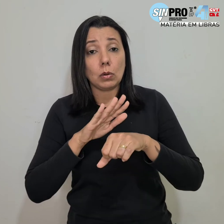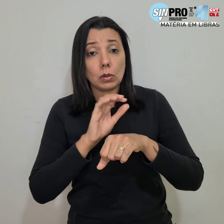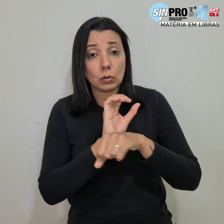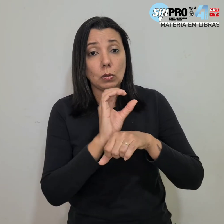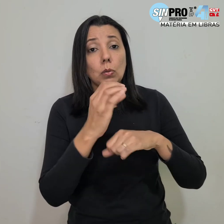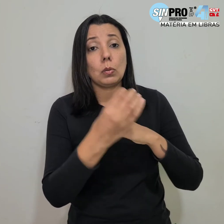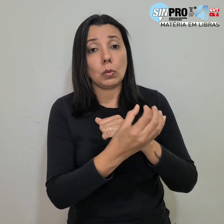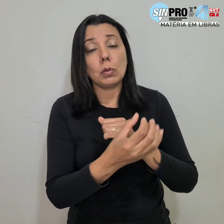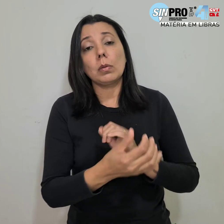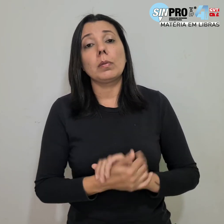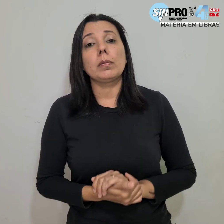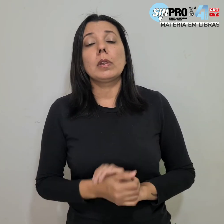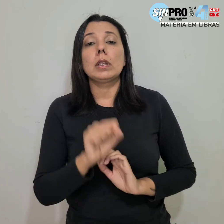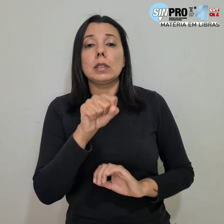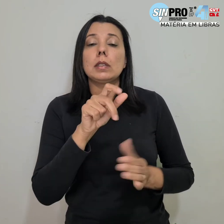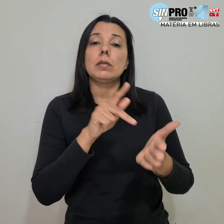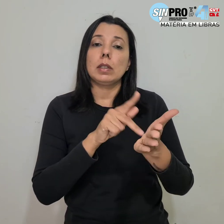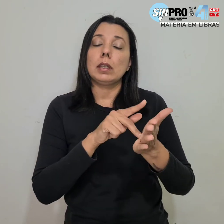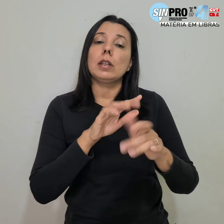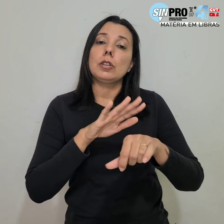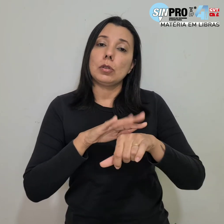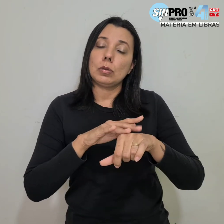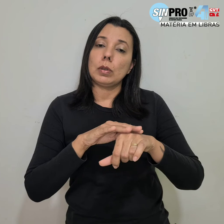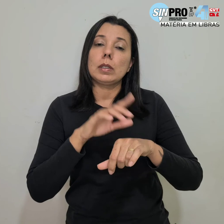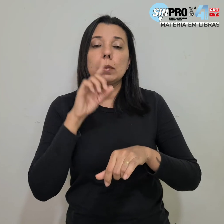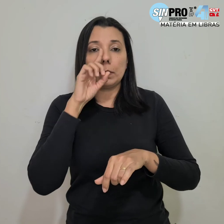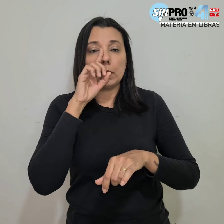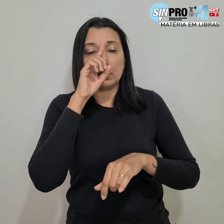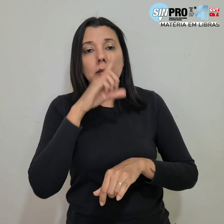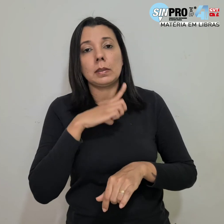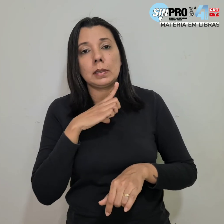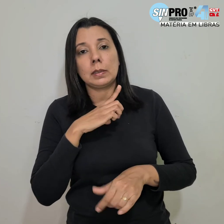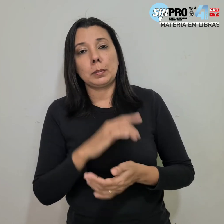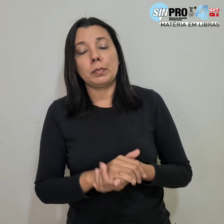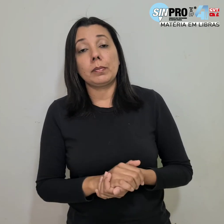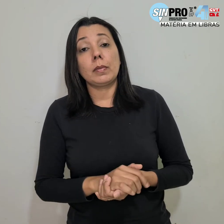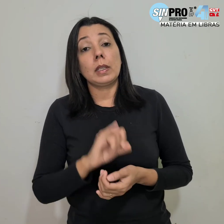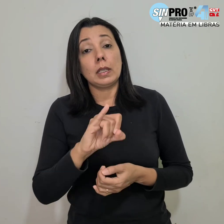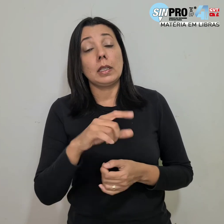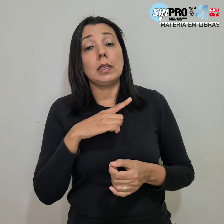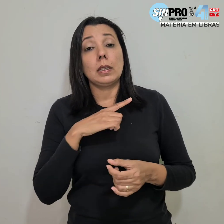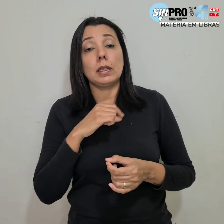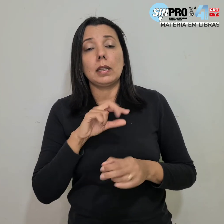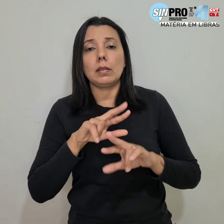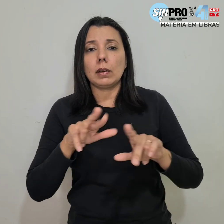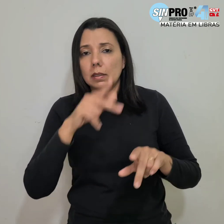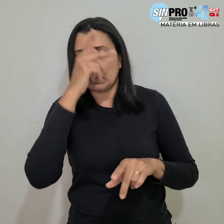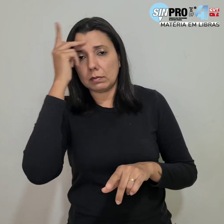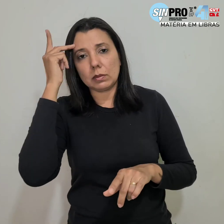coronavírus é realmente uma doença grave e que acometeria muita